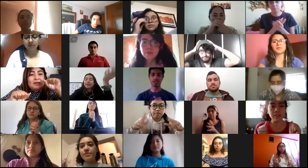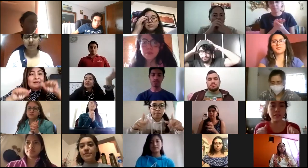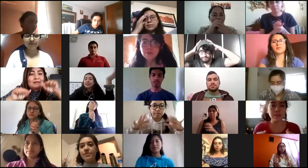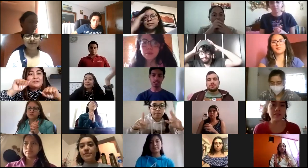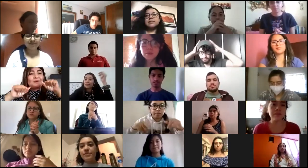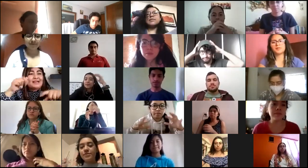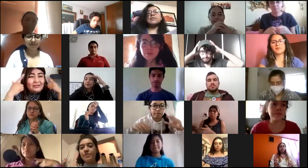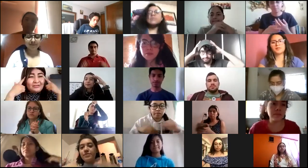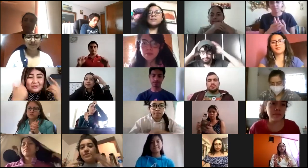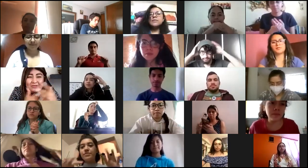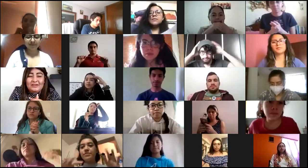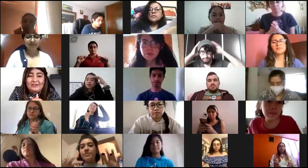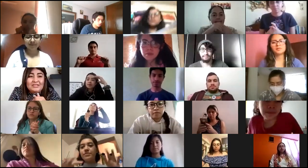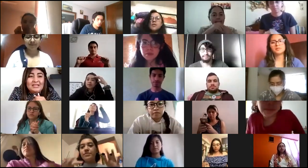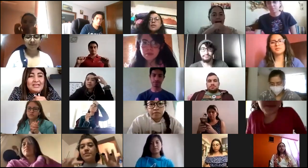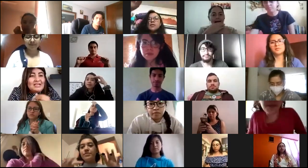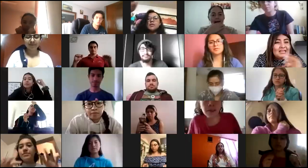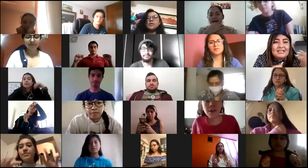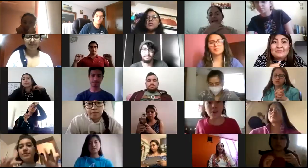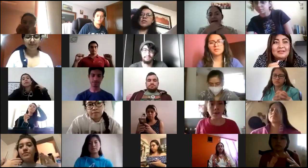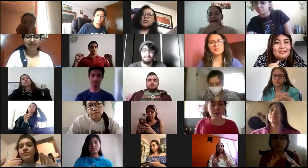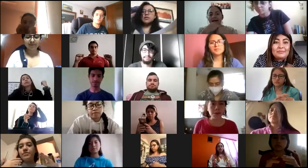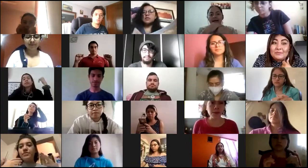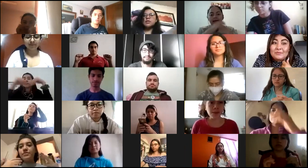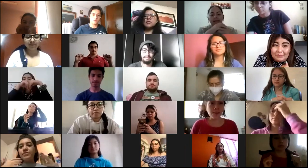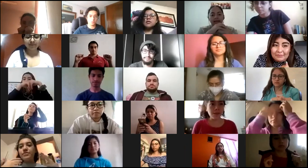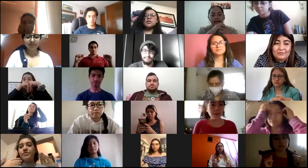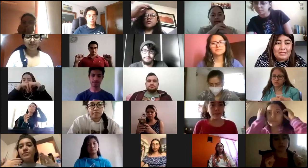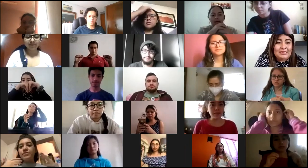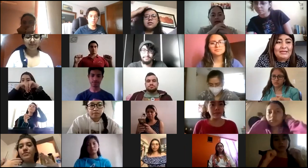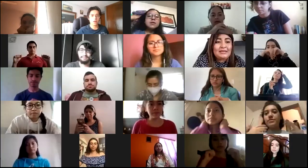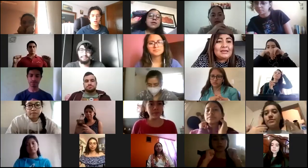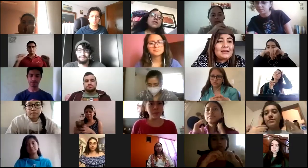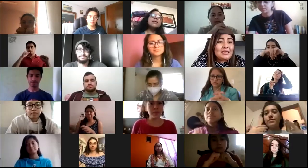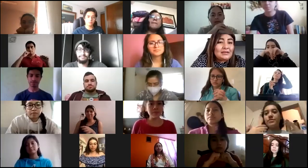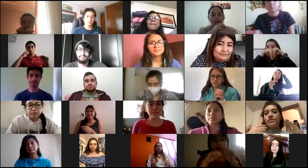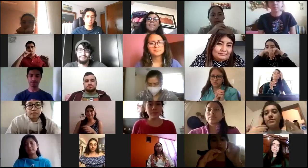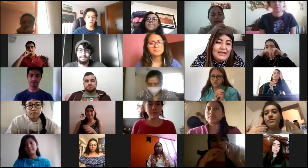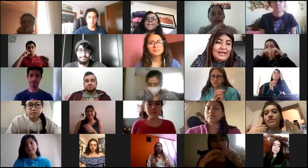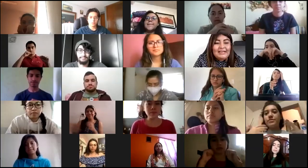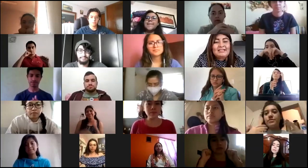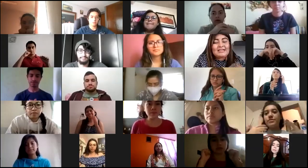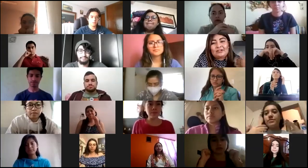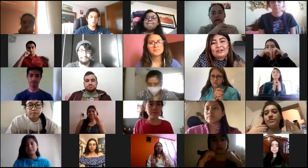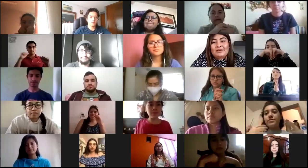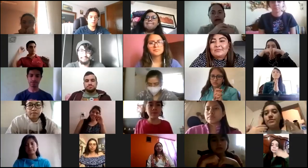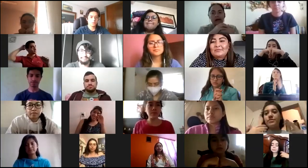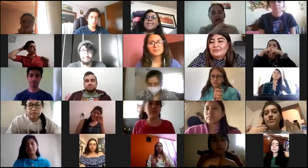para que trabajen los dos hemisferios y de verdad que nos la aprendemos más rápido, ¿vale? Al final, ya que no la aprendemos